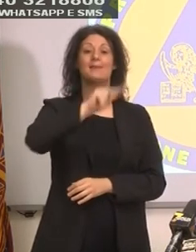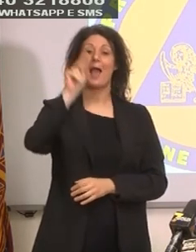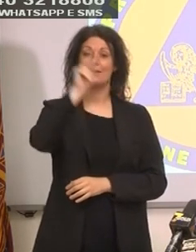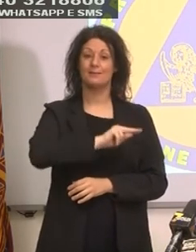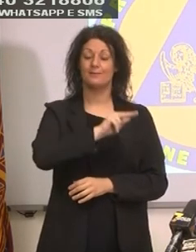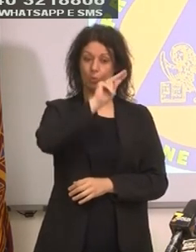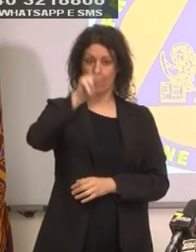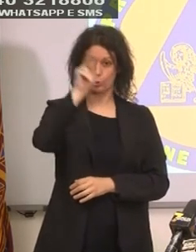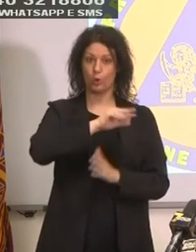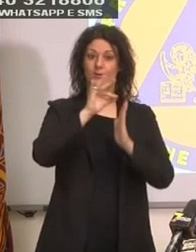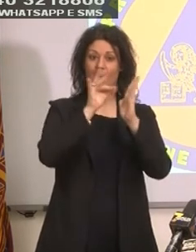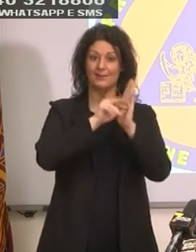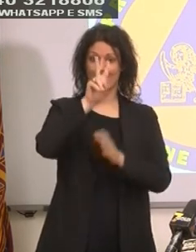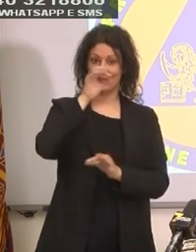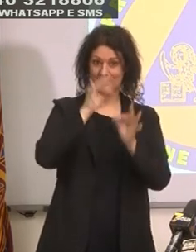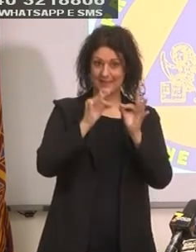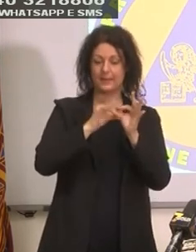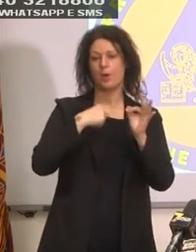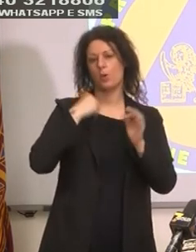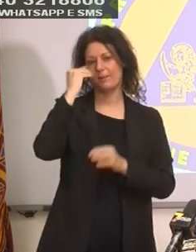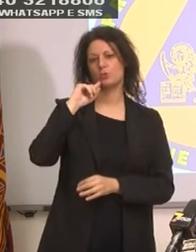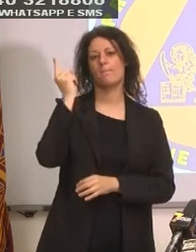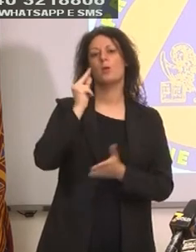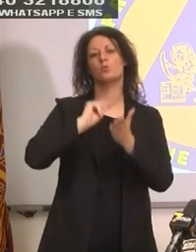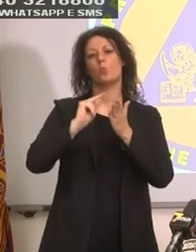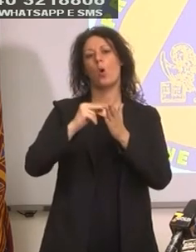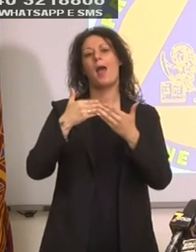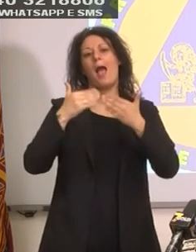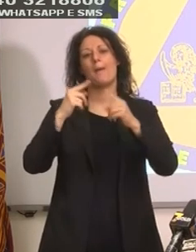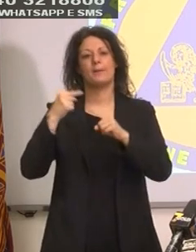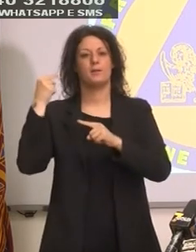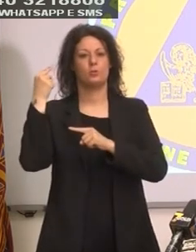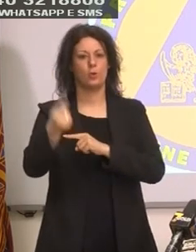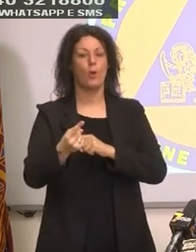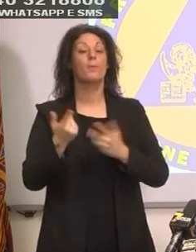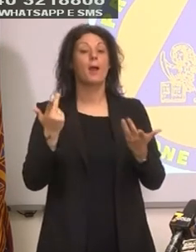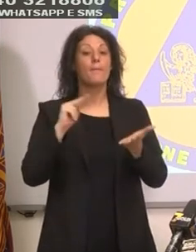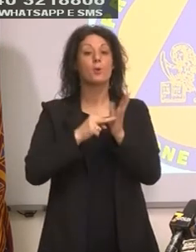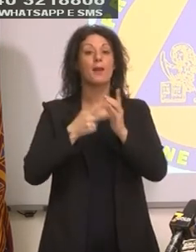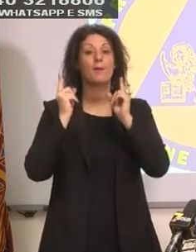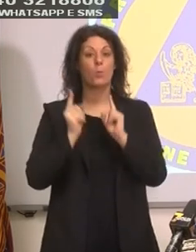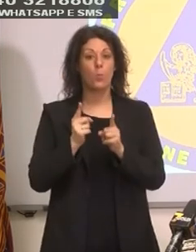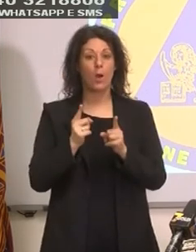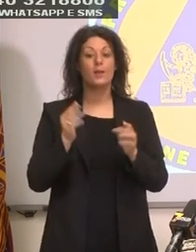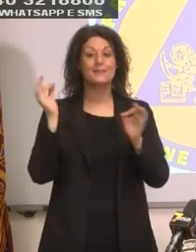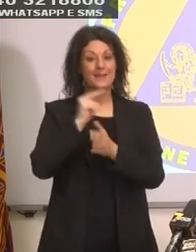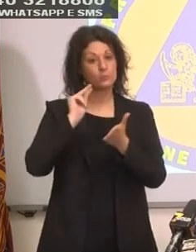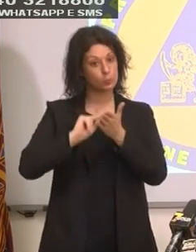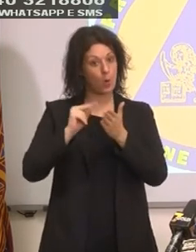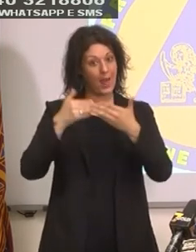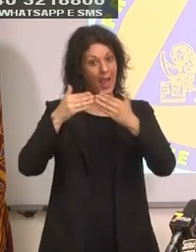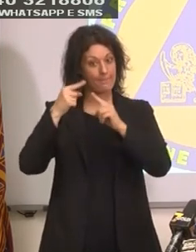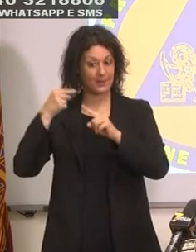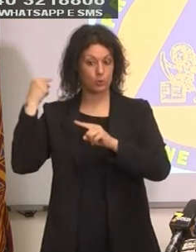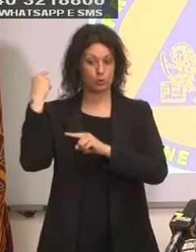di recuperare strada facendo. Ma la verità è un'altra, la verità è che se si apre dopo vuol dire che si fa marzo, aprile, maggio,